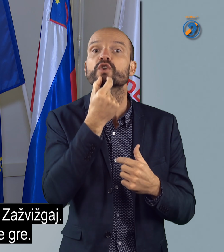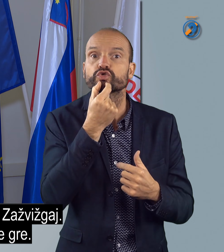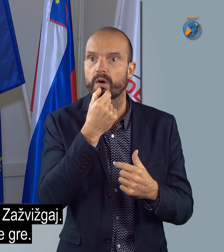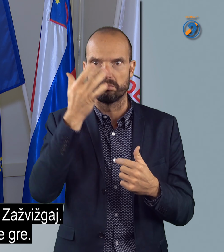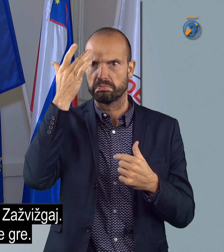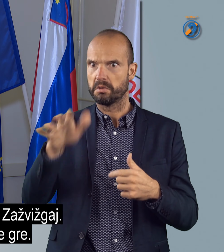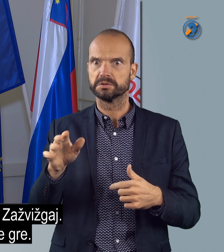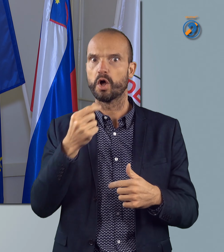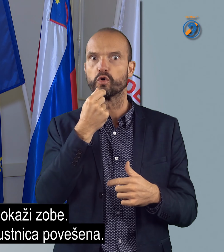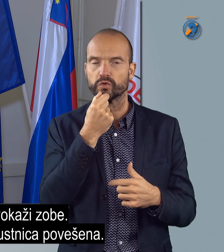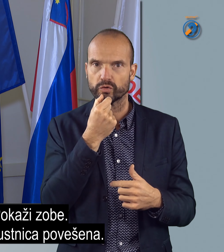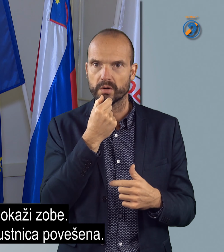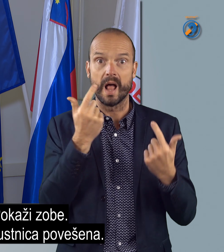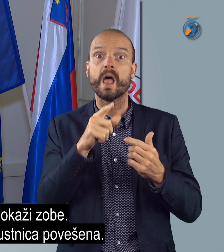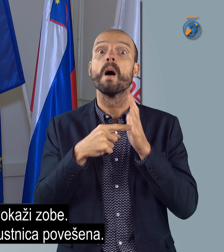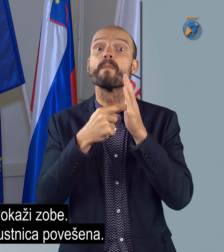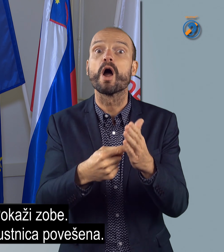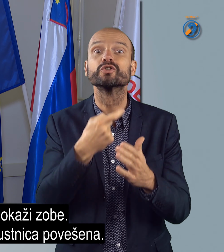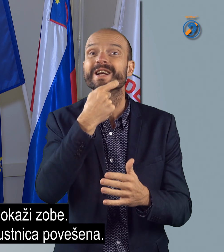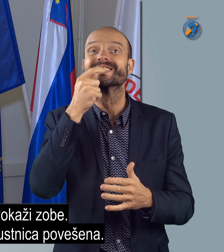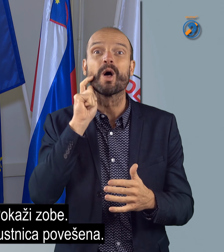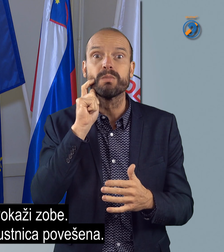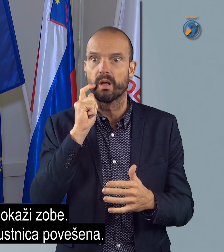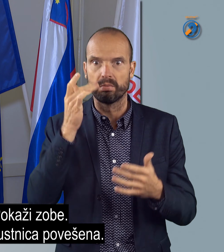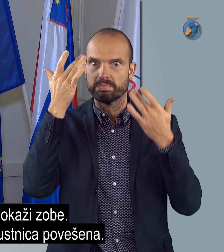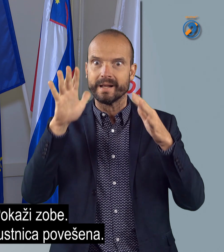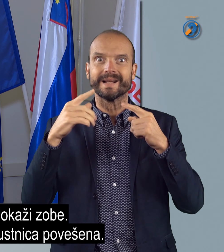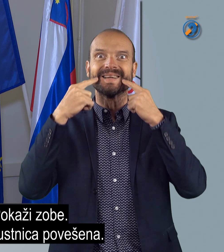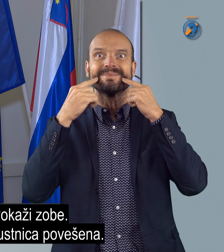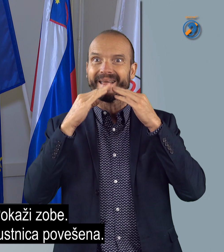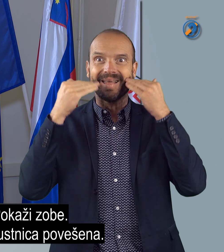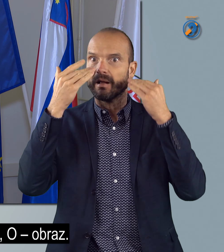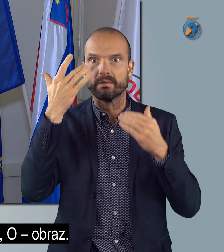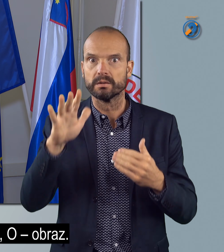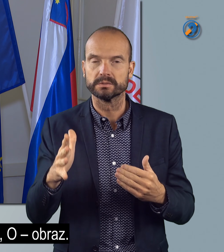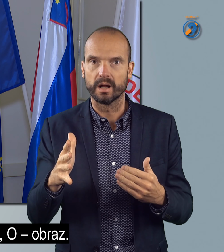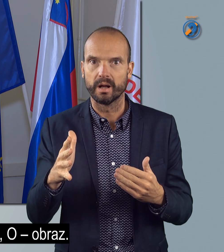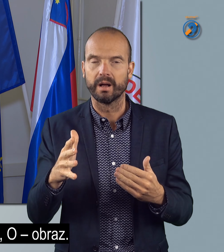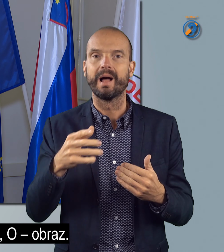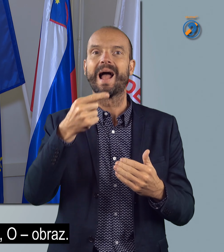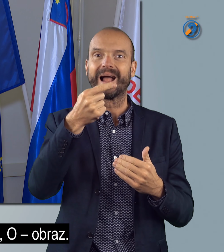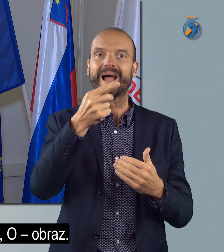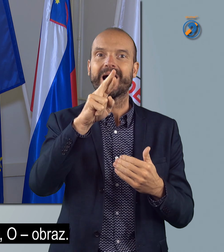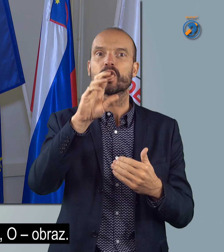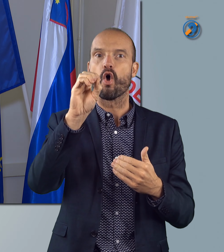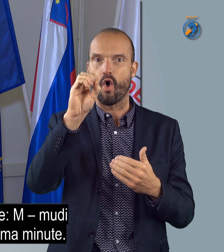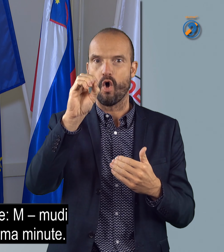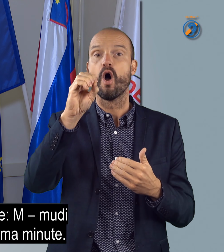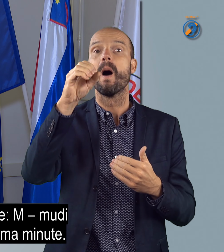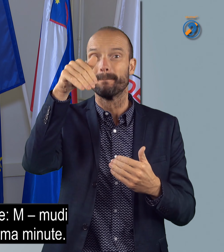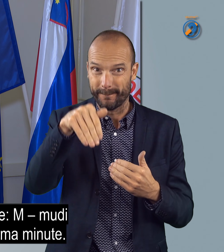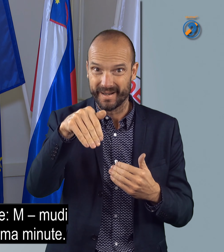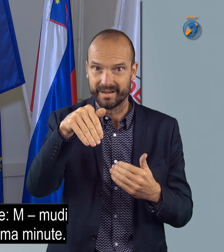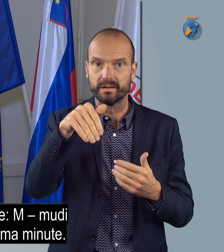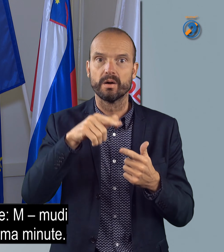zažvižgaj. Ne gre. Ali pa pokaži zobe, vidiš, da je ustnik povešen. Se pravi, o, obraz in pa seveda